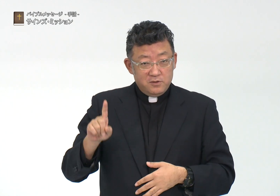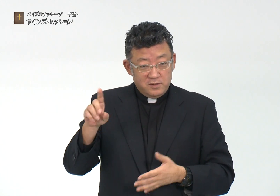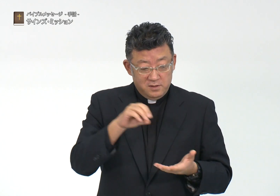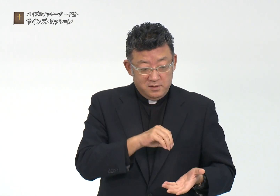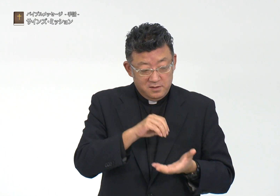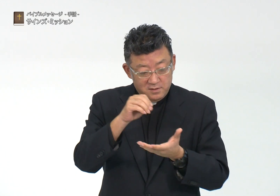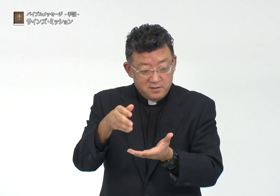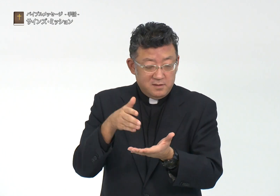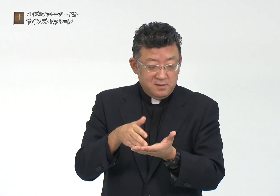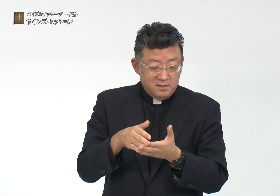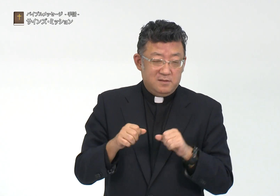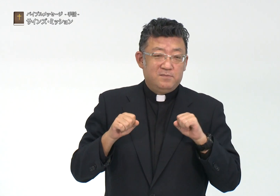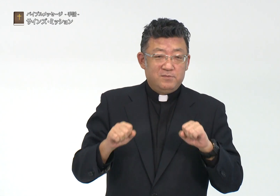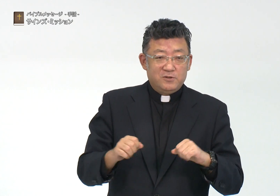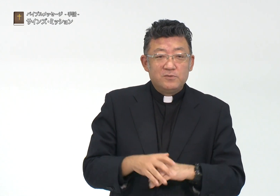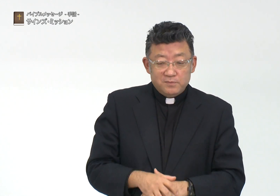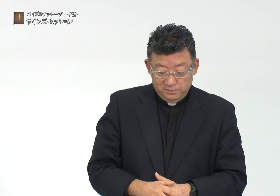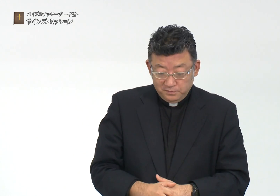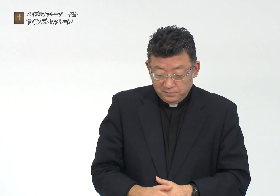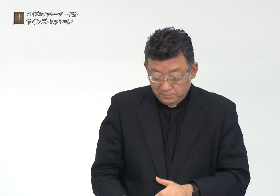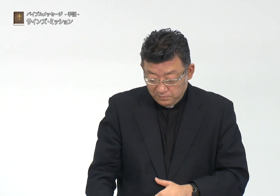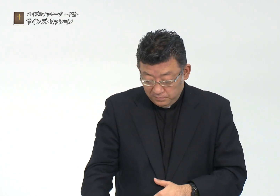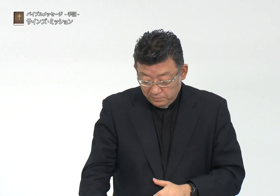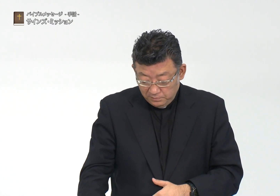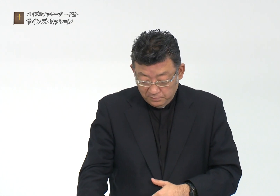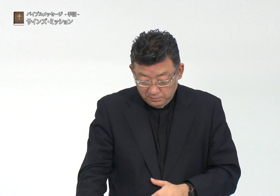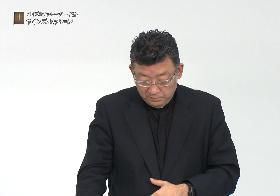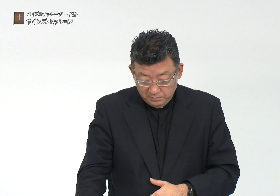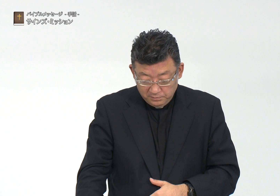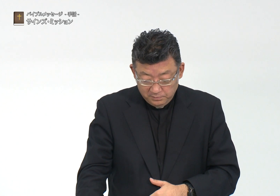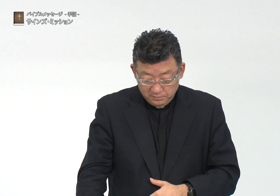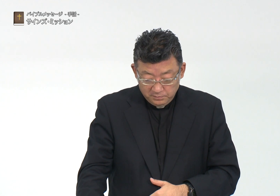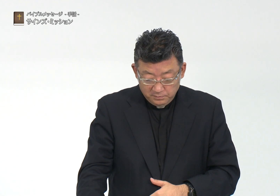15節から21節からお話しします